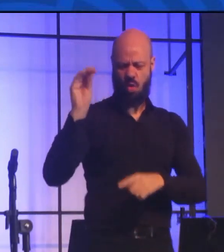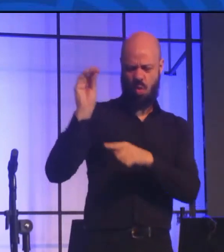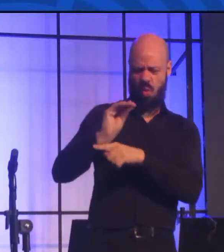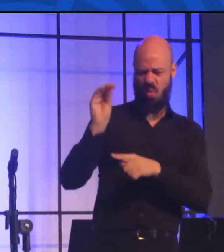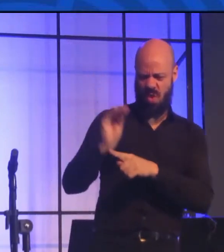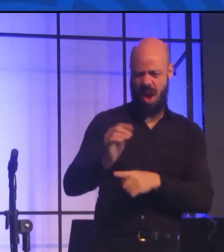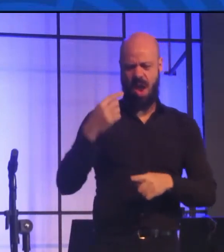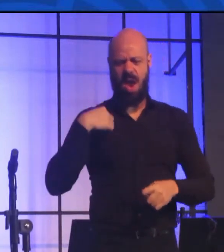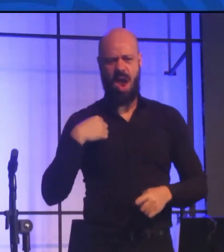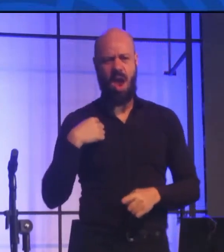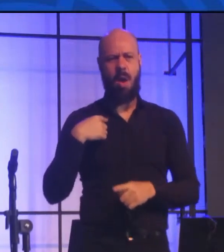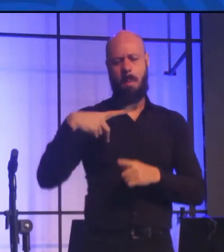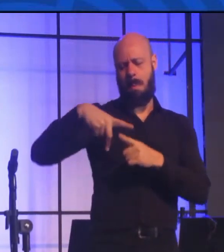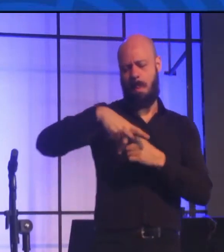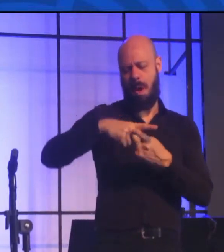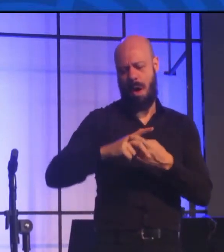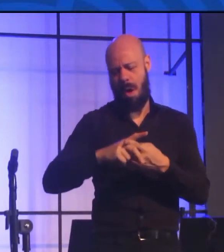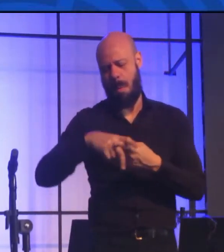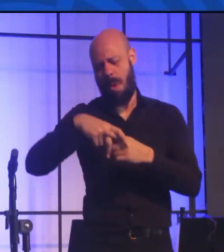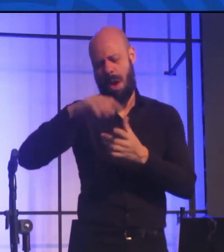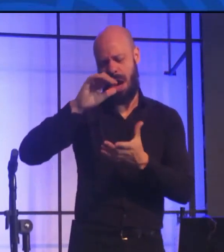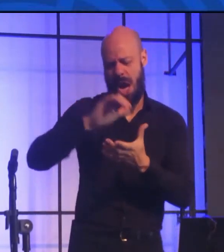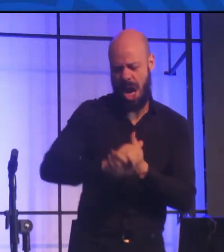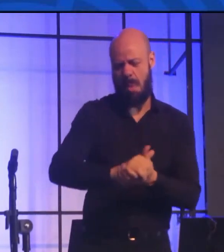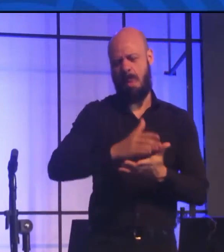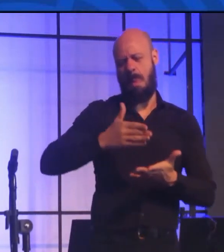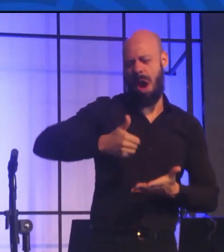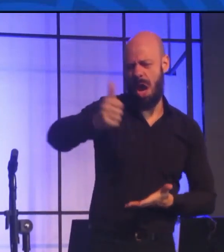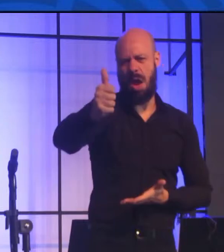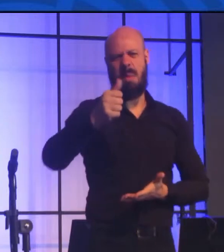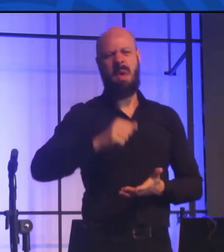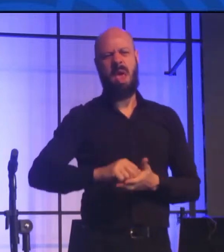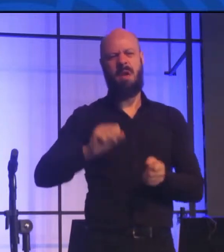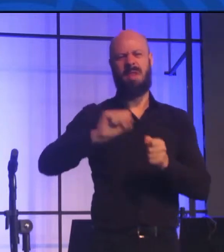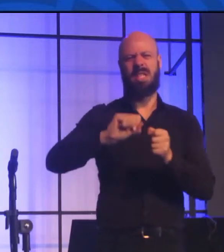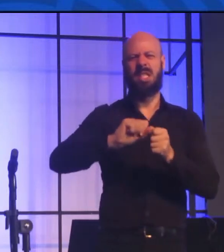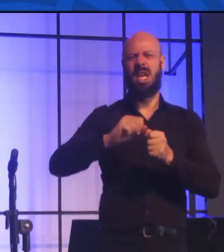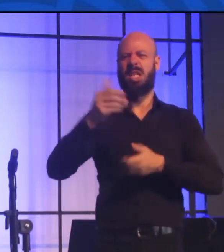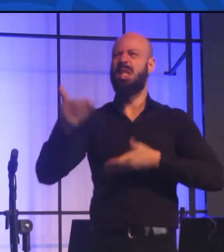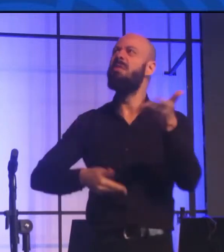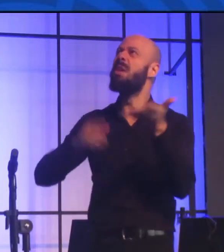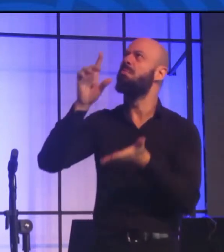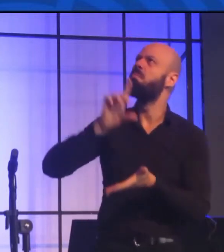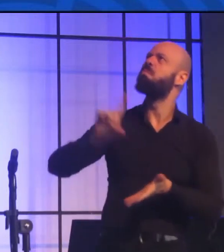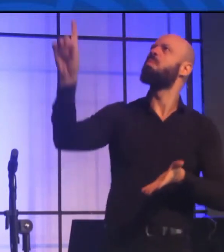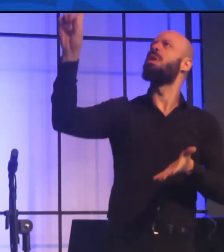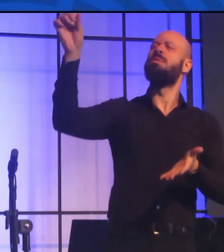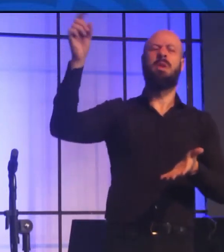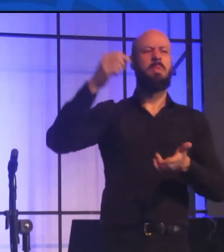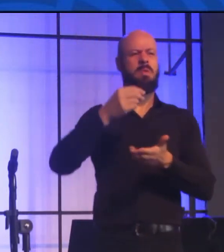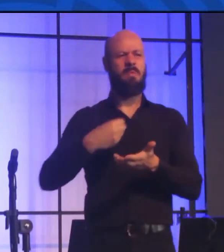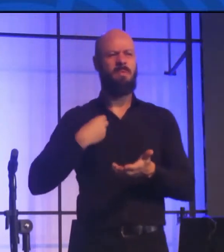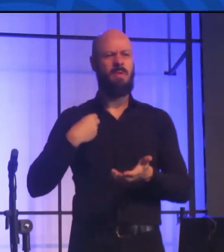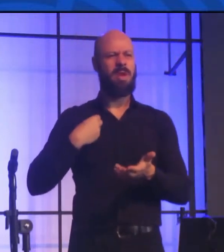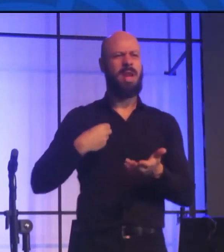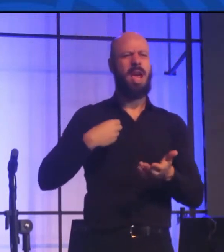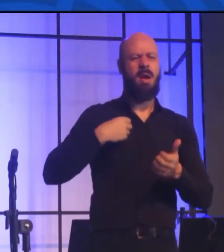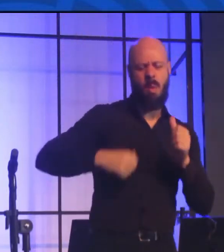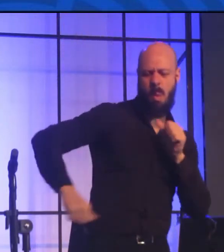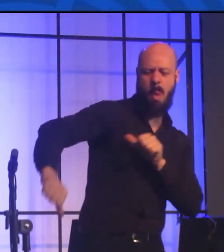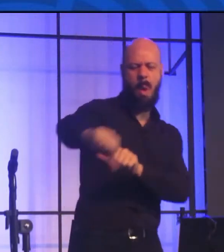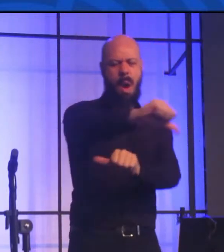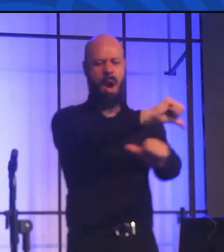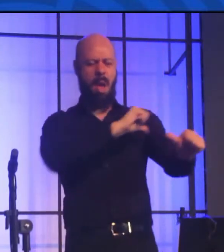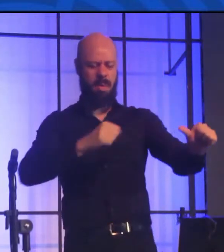vou restaurar o meu casamento. Eu vou fazer algo para Deus. Eu vou fazer diferença com a minha vida. Eu